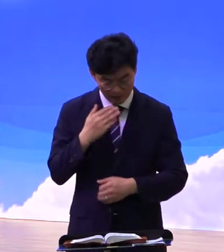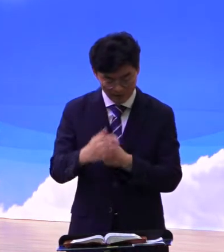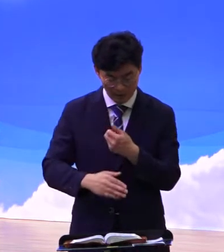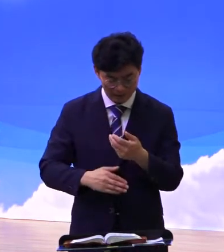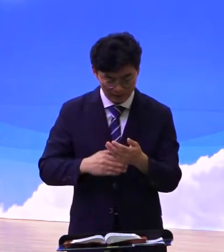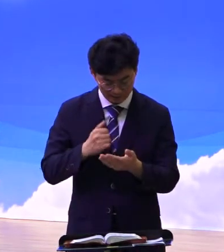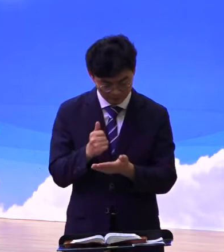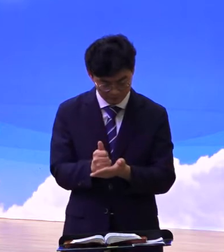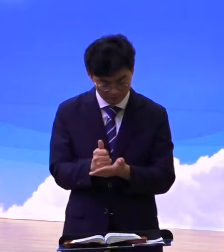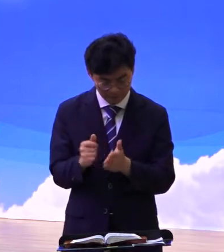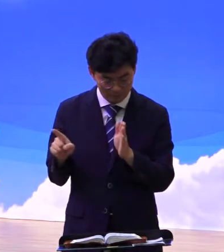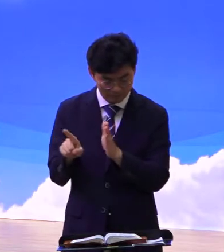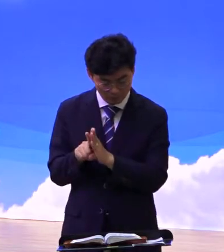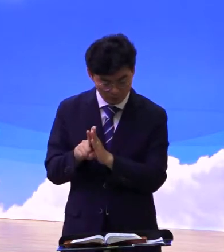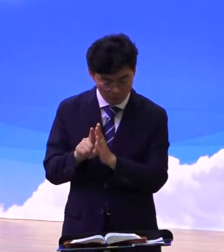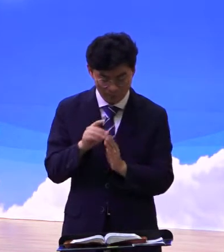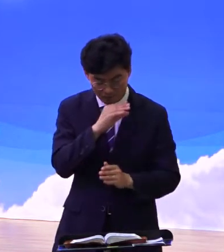나는 지금 이 시대에